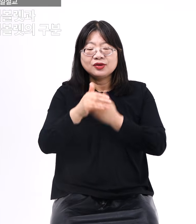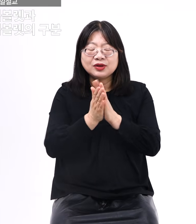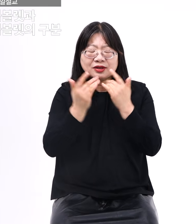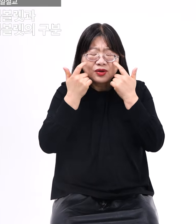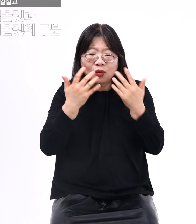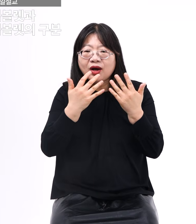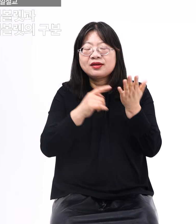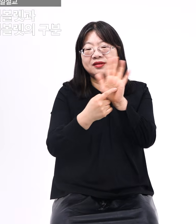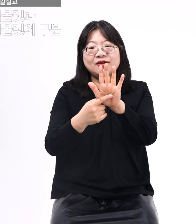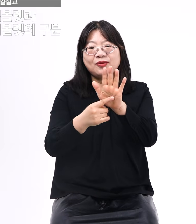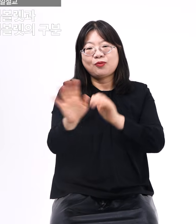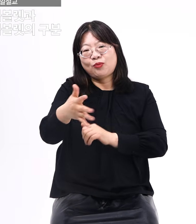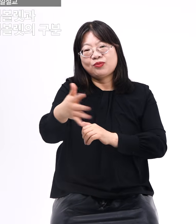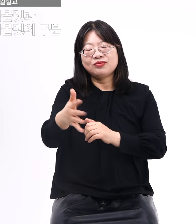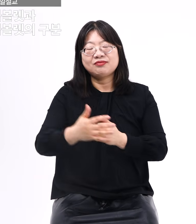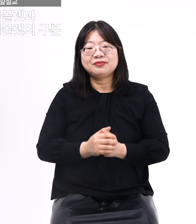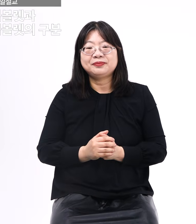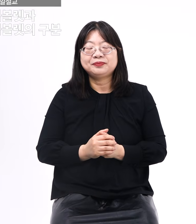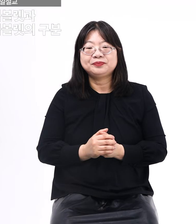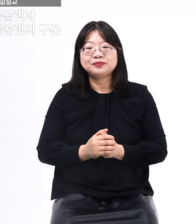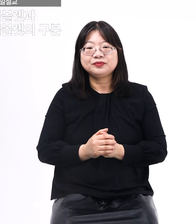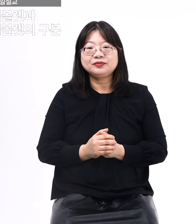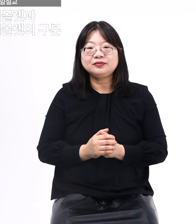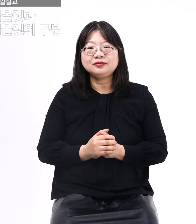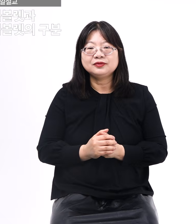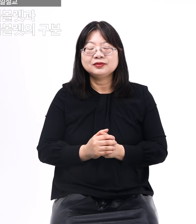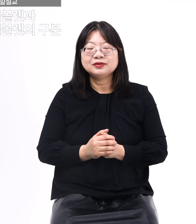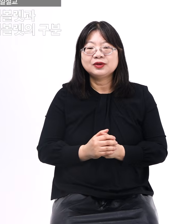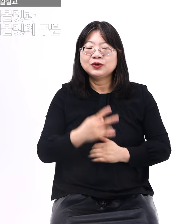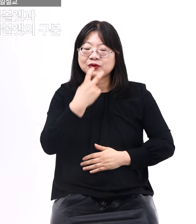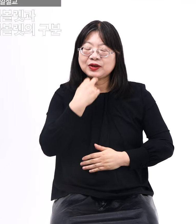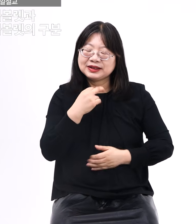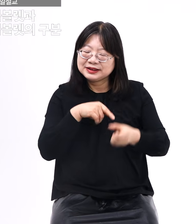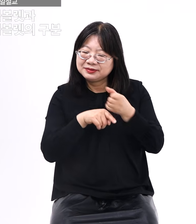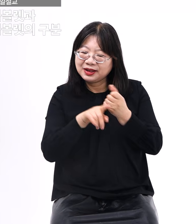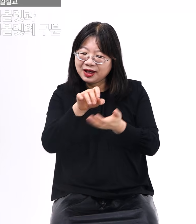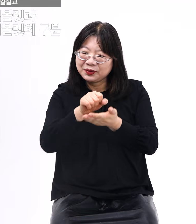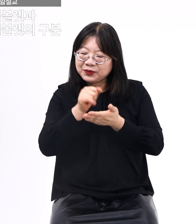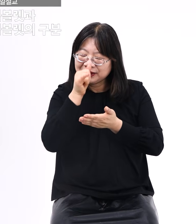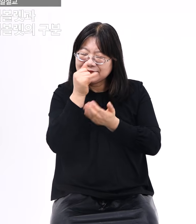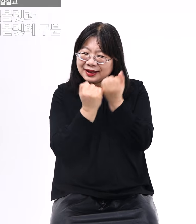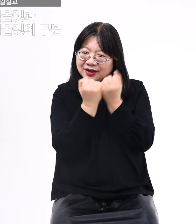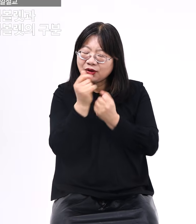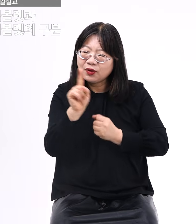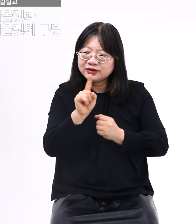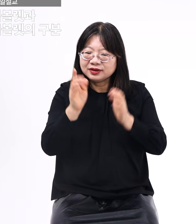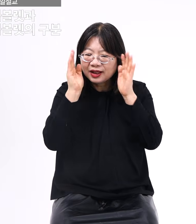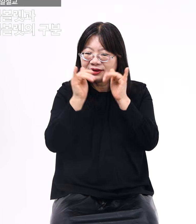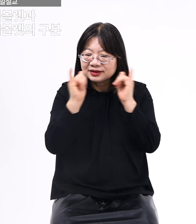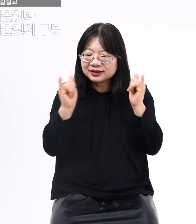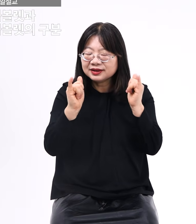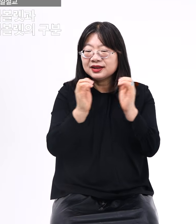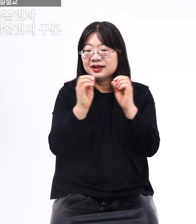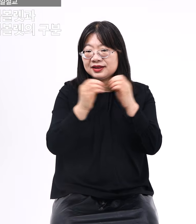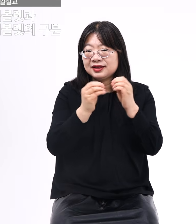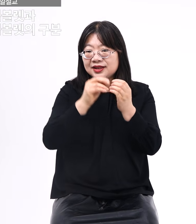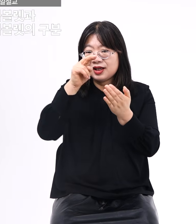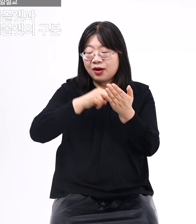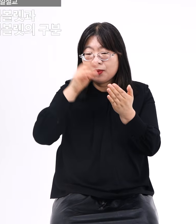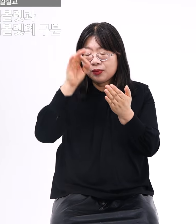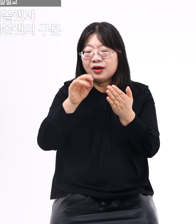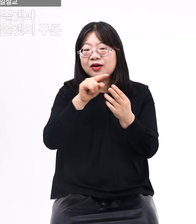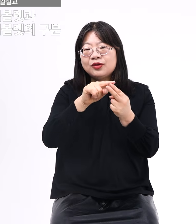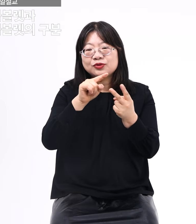않아요. 그래서 중의적으로 해석하는 어떤 학자의 글을 읽어보니까